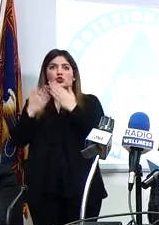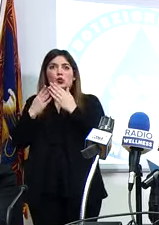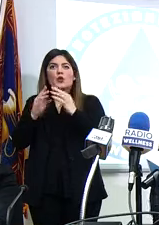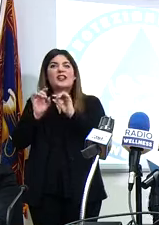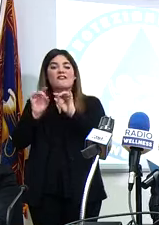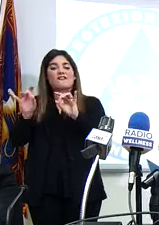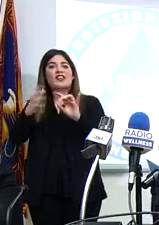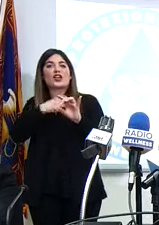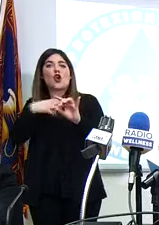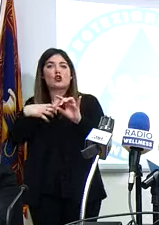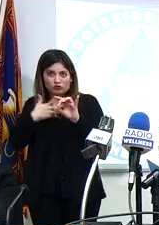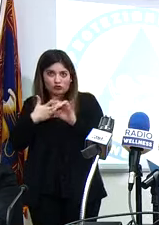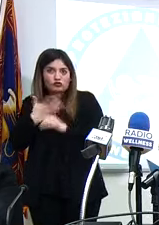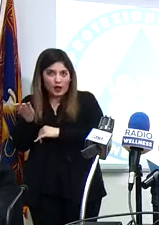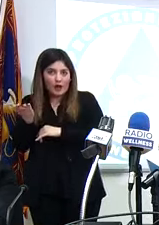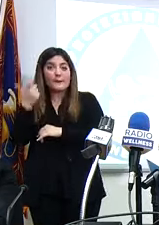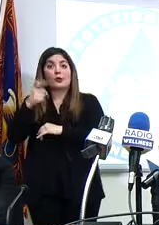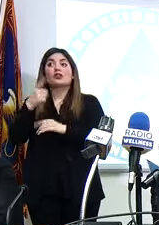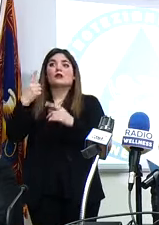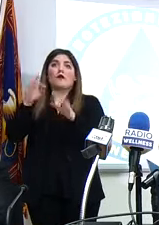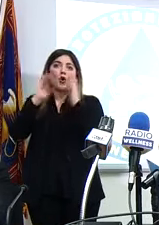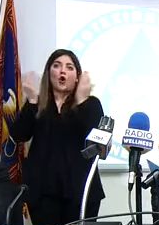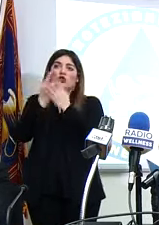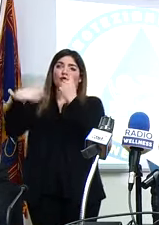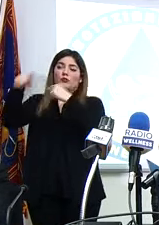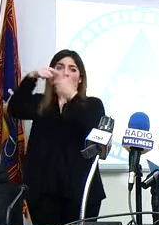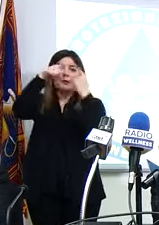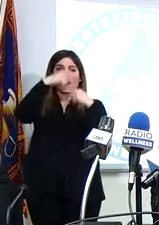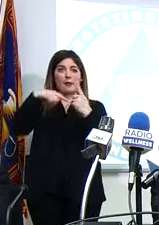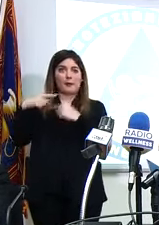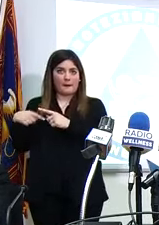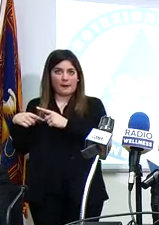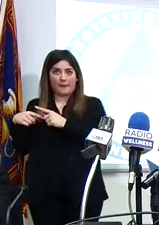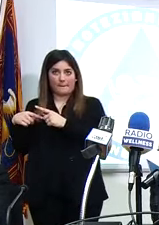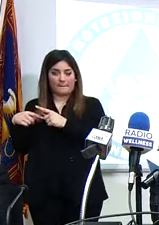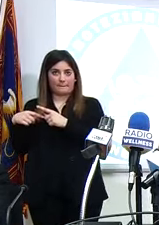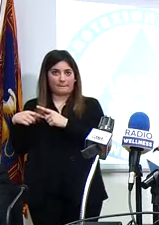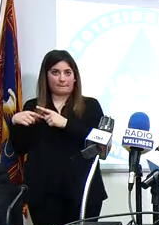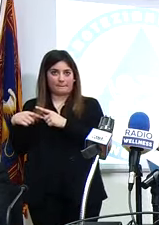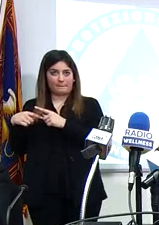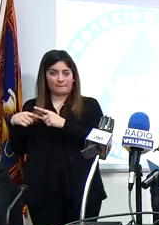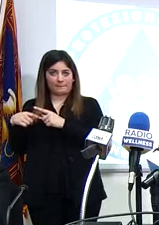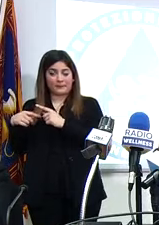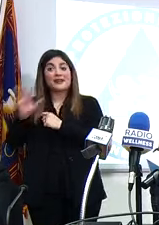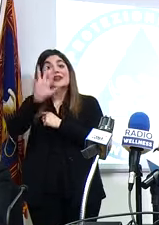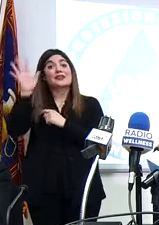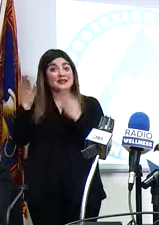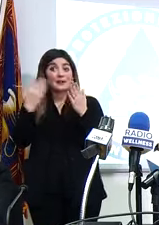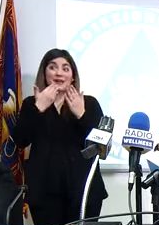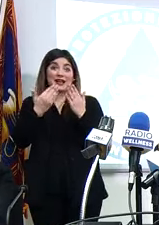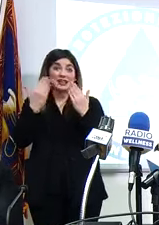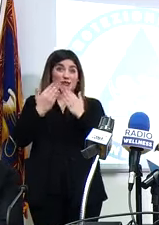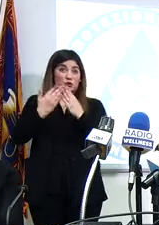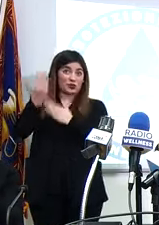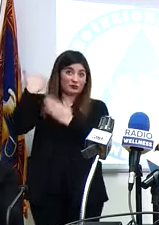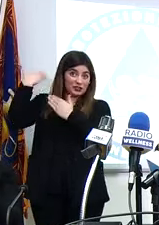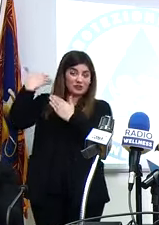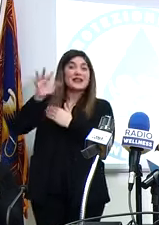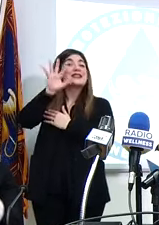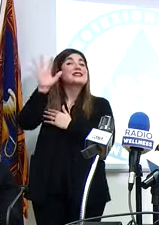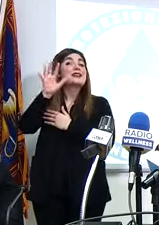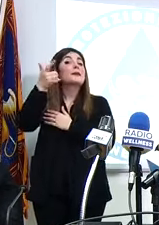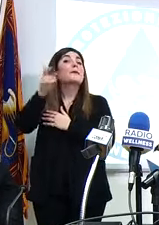circola è quella che circola in tutto il mondo, perché sono più contagiosi. Sembra, appunto, dagli studi precedenti, perché si espongono meglio